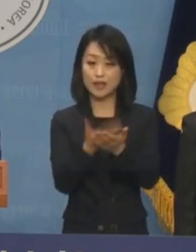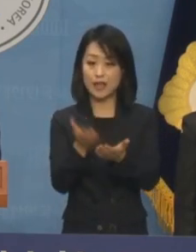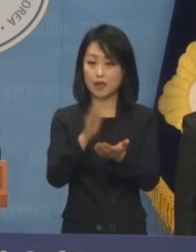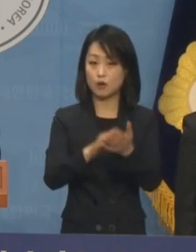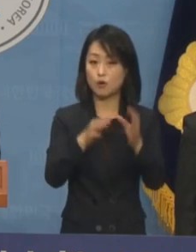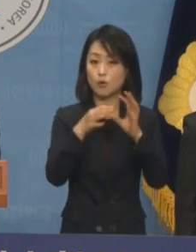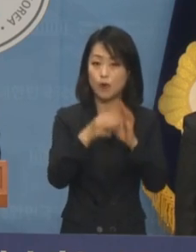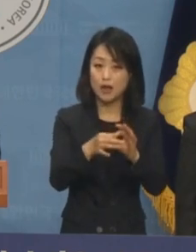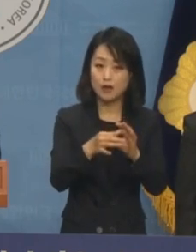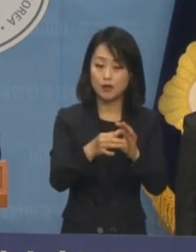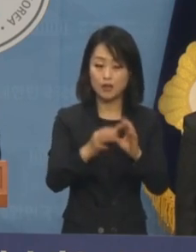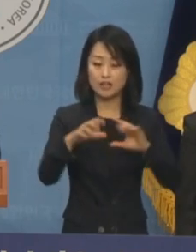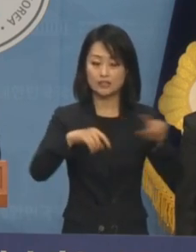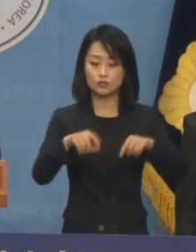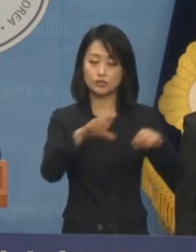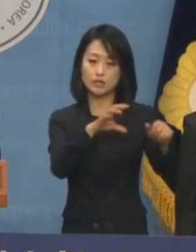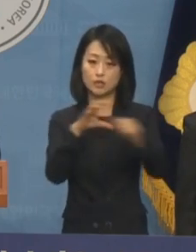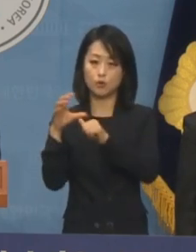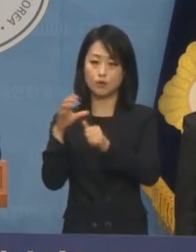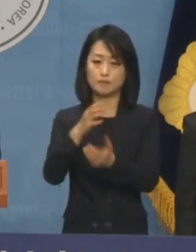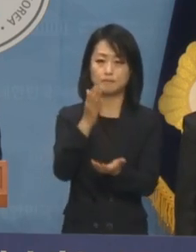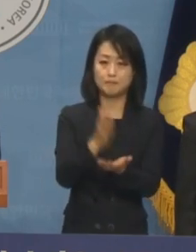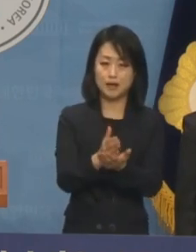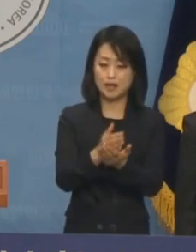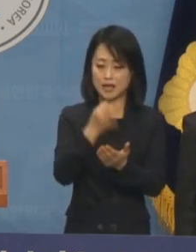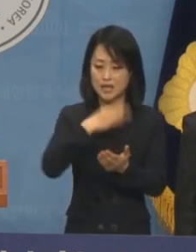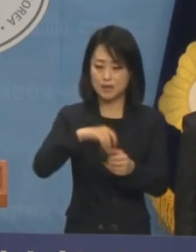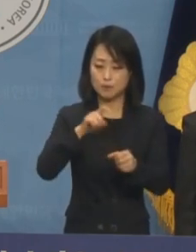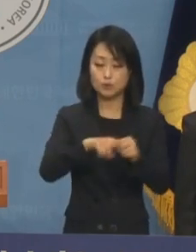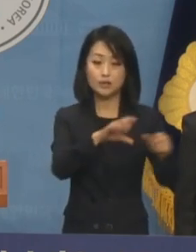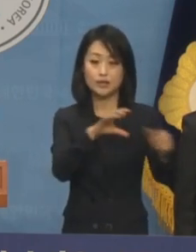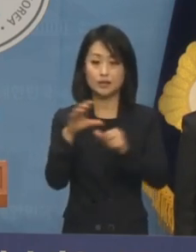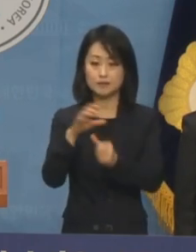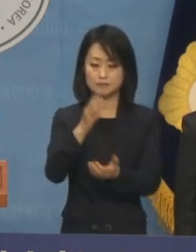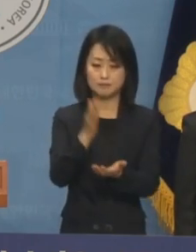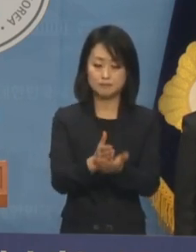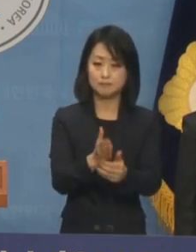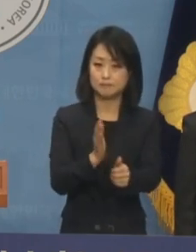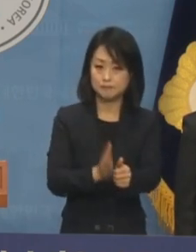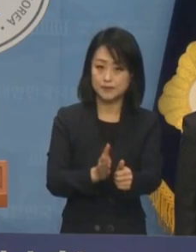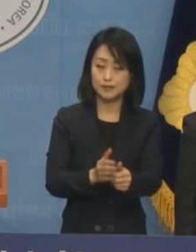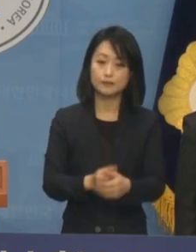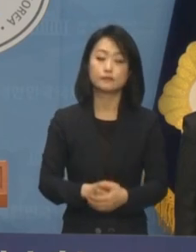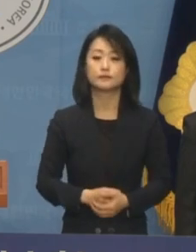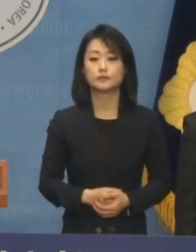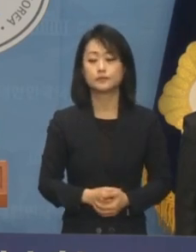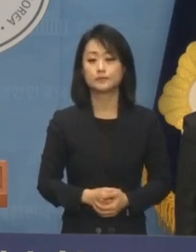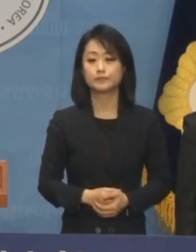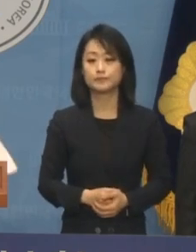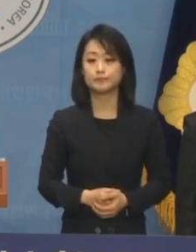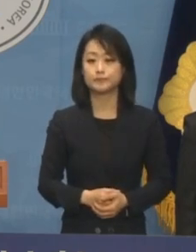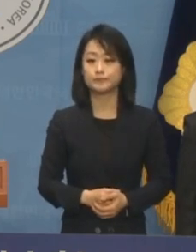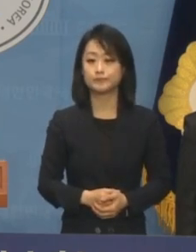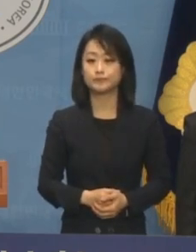과제가 정치적 계산과 이해득실에 이용되어서는 안 됩니다.